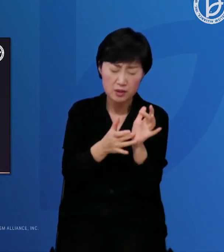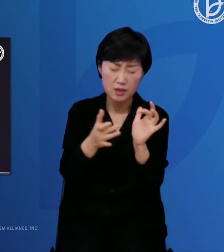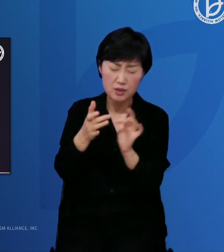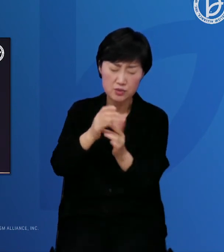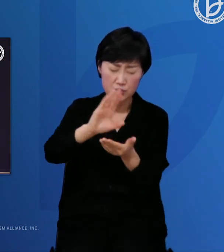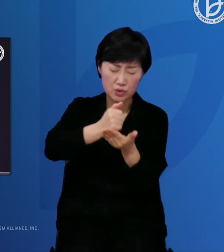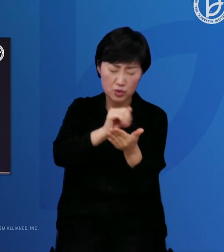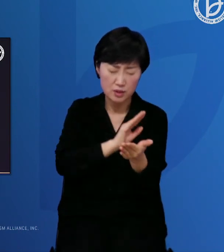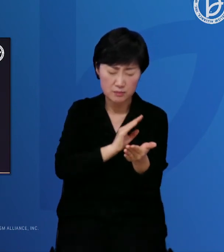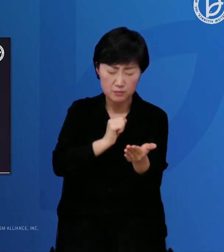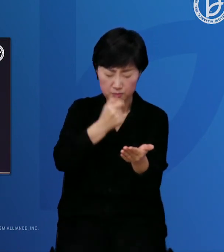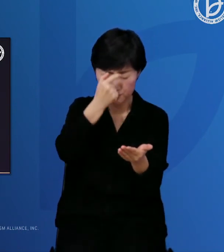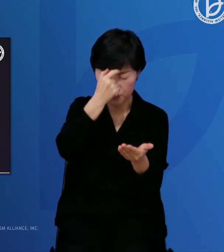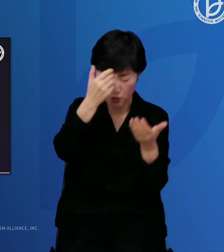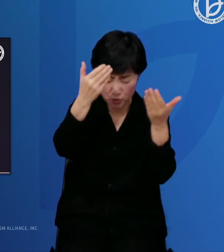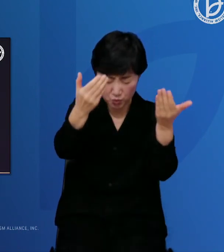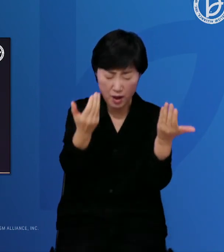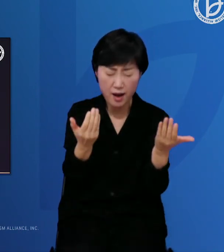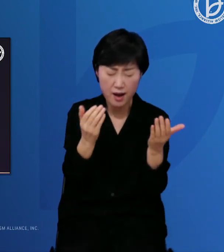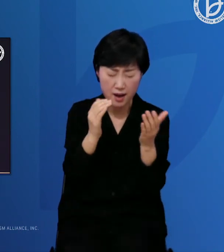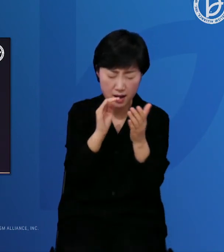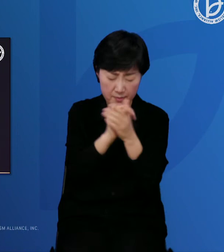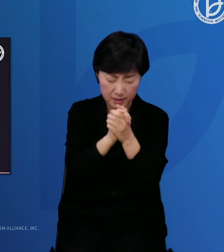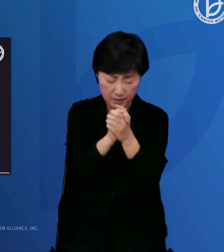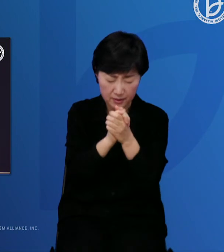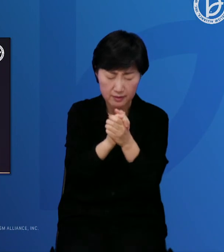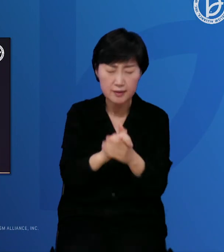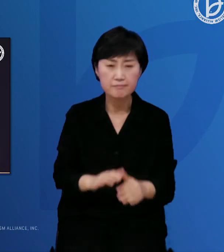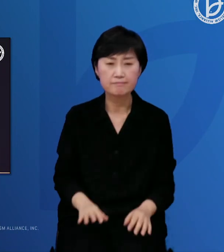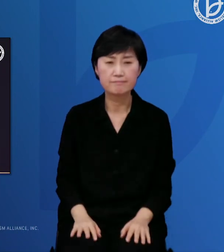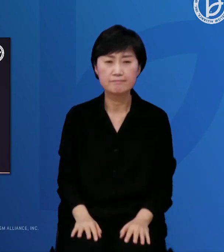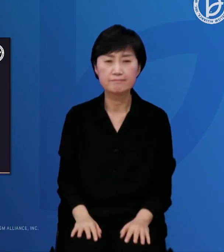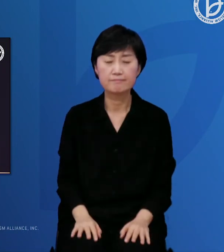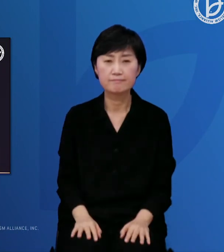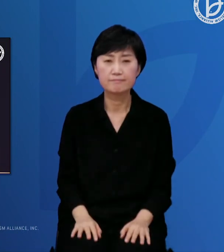이름으로 기도하옵나이다. In Jesus Christ's name we pray. 아멘. Amen.